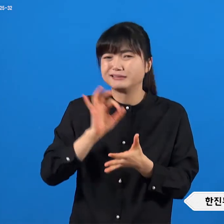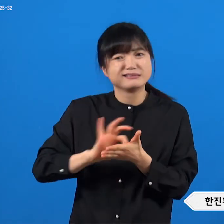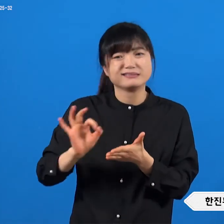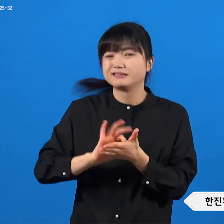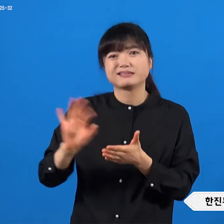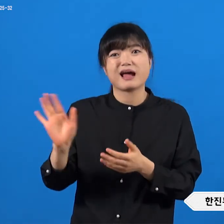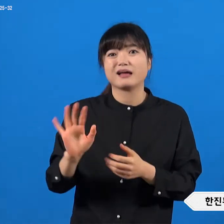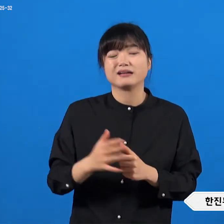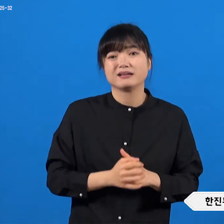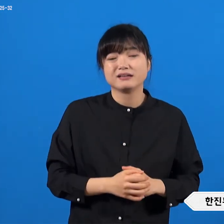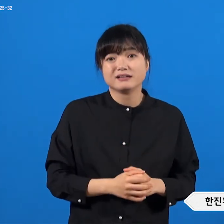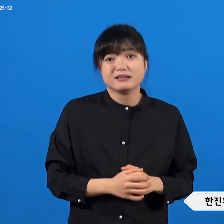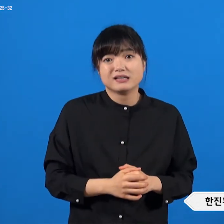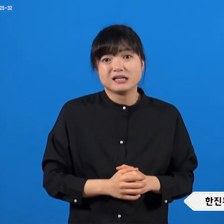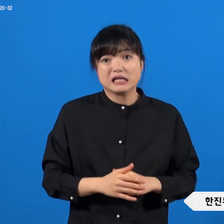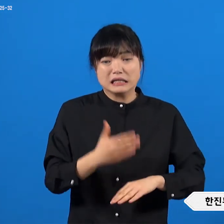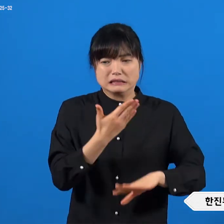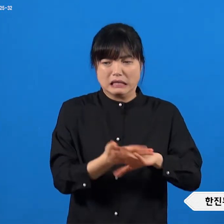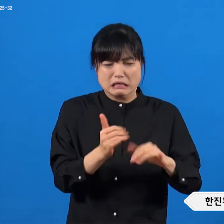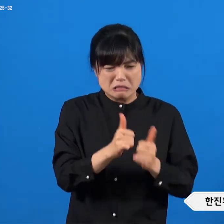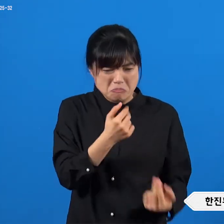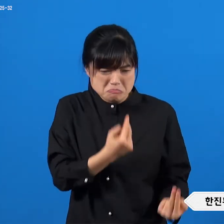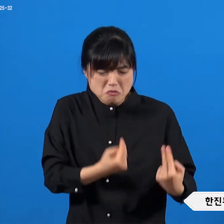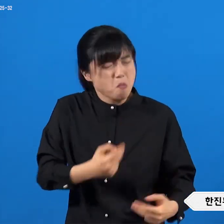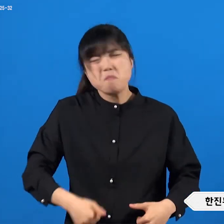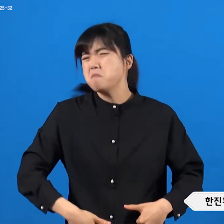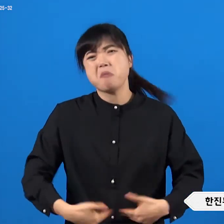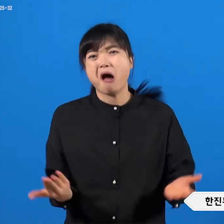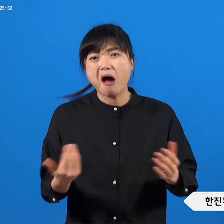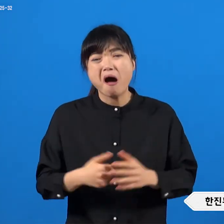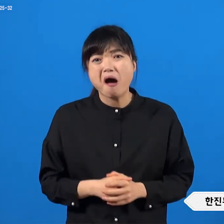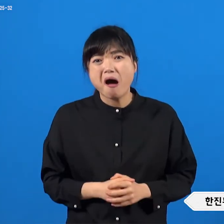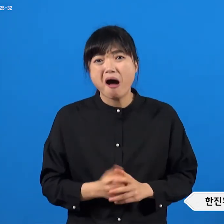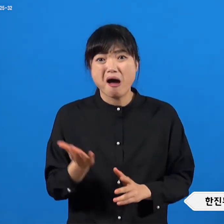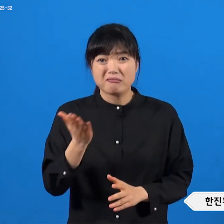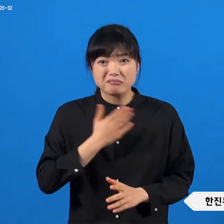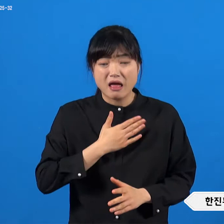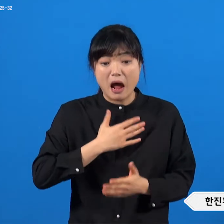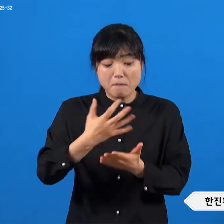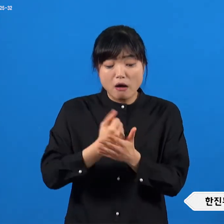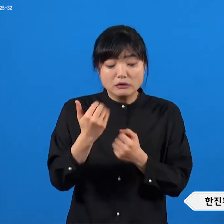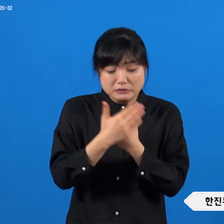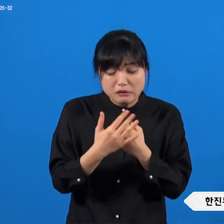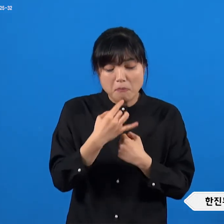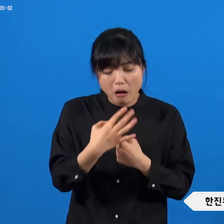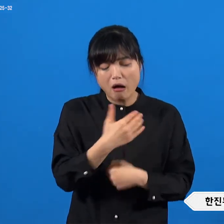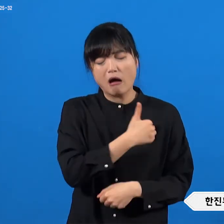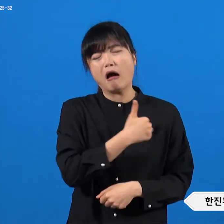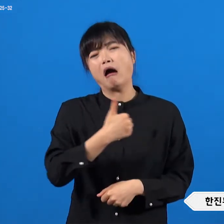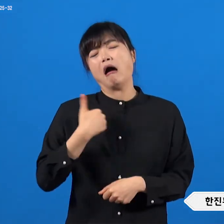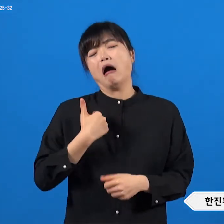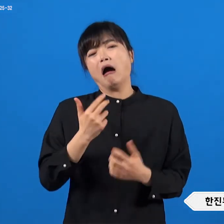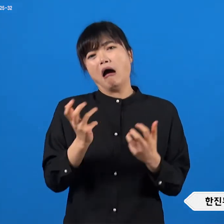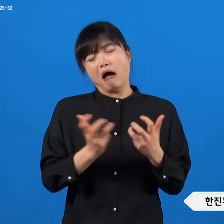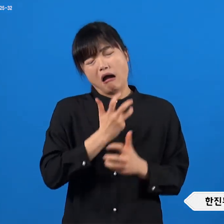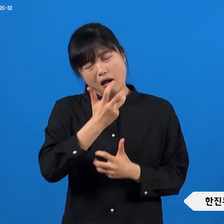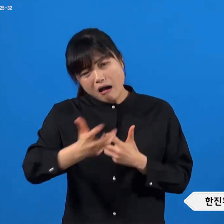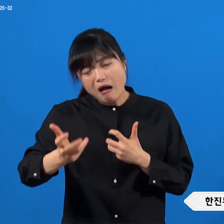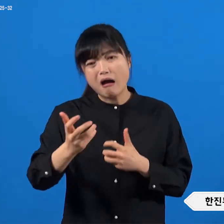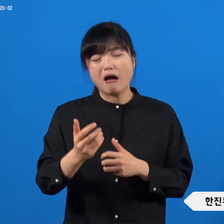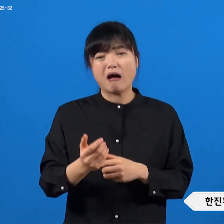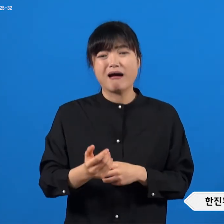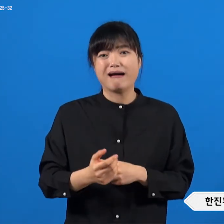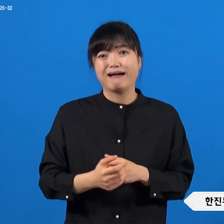필요도 없습니다. 다른 사람하고 비교할 필요도 없습니다. 내가 받은 은혜만 해도 차고 넘치는데,